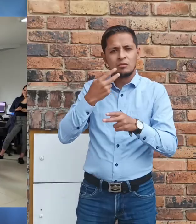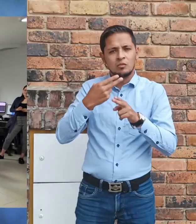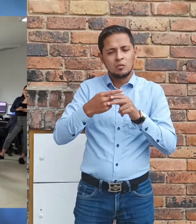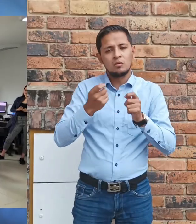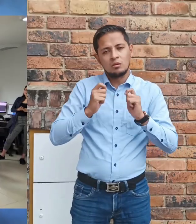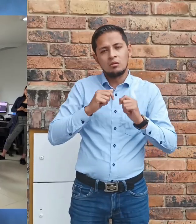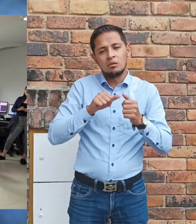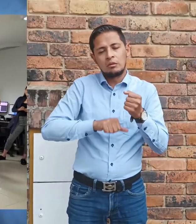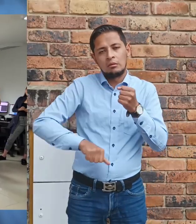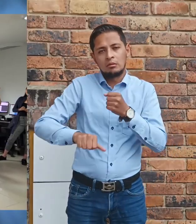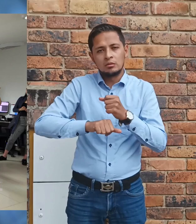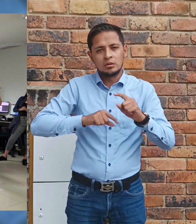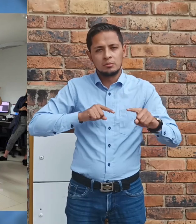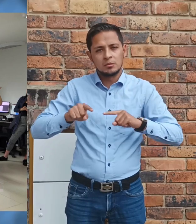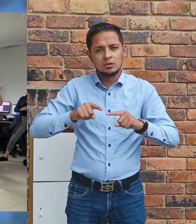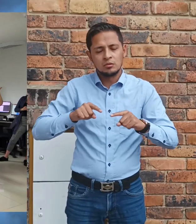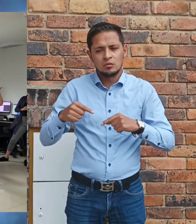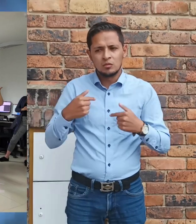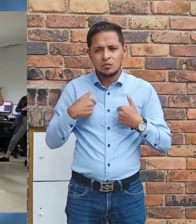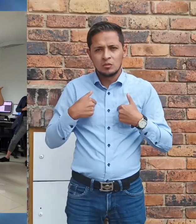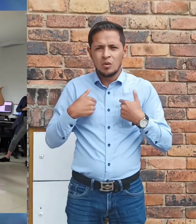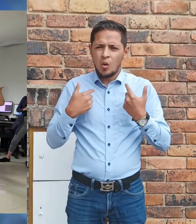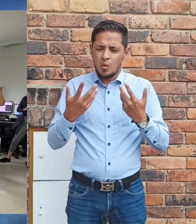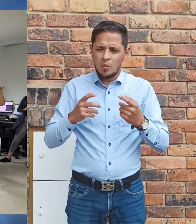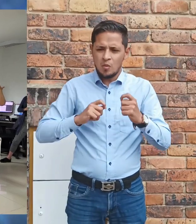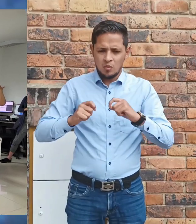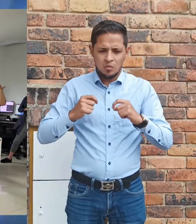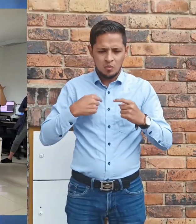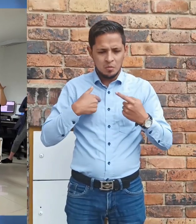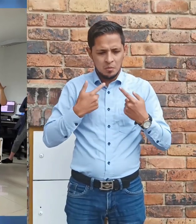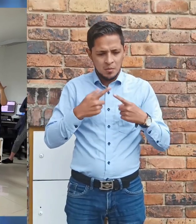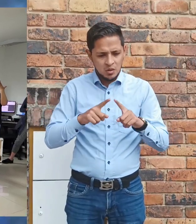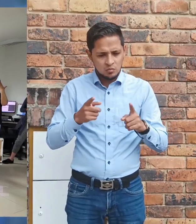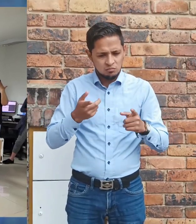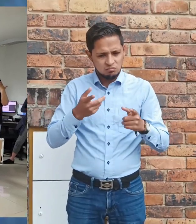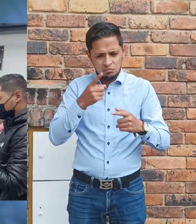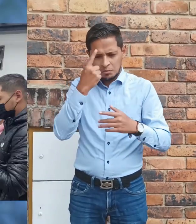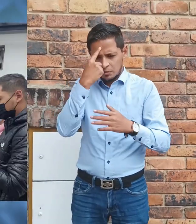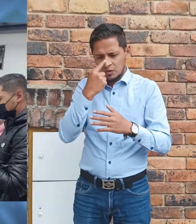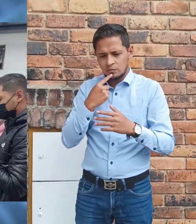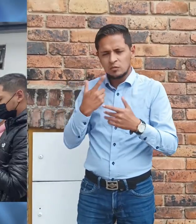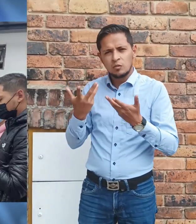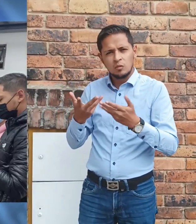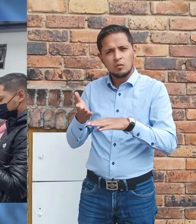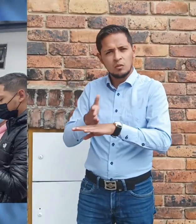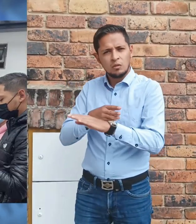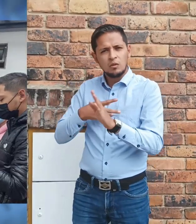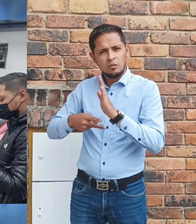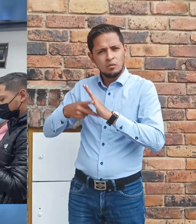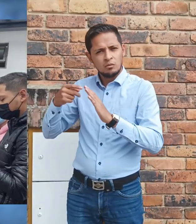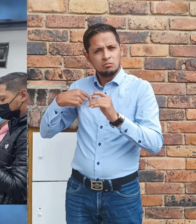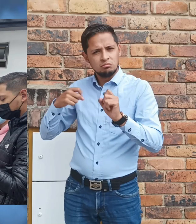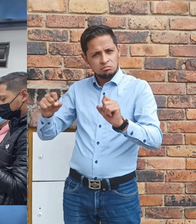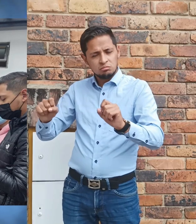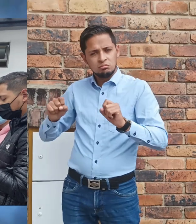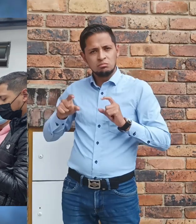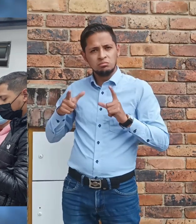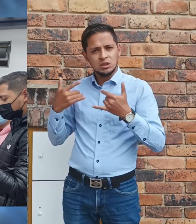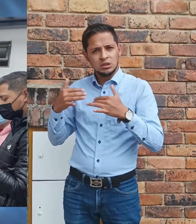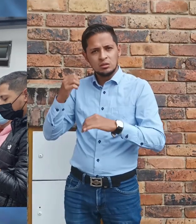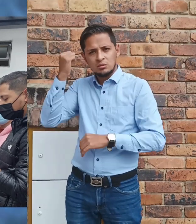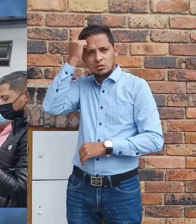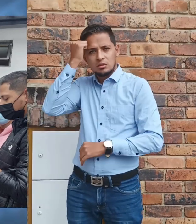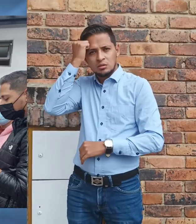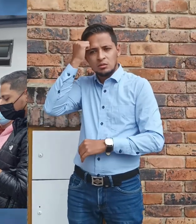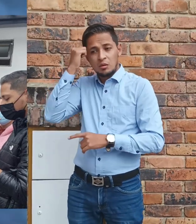En la empresa tengo el cargo de auxiliar administrativo, pero me cuestioné mucho frente a cómo podía hacer el